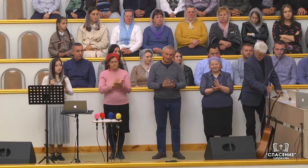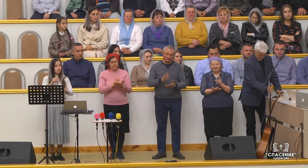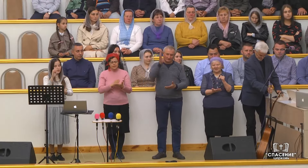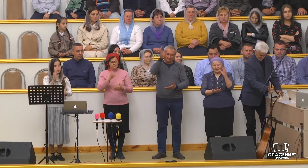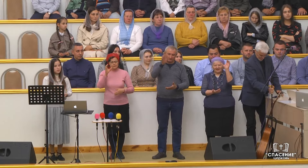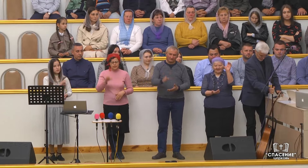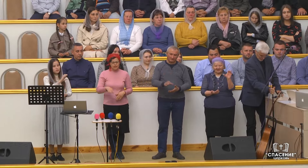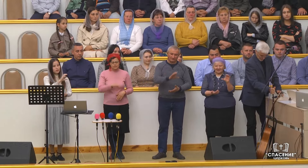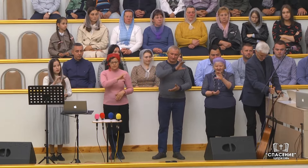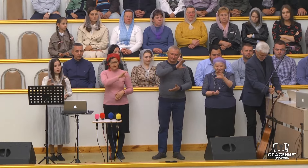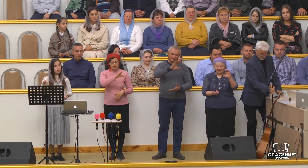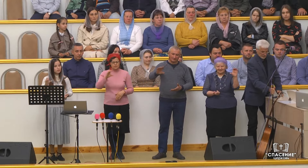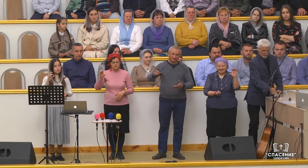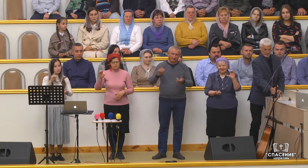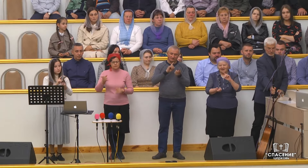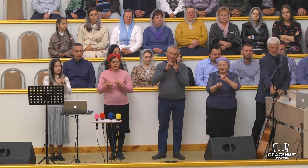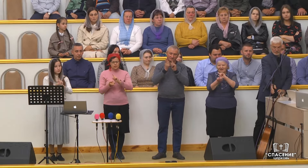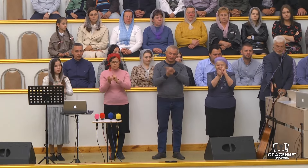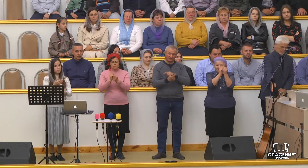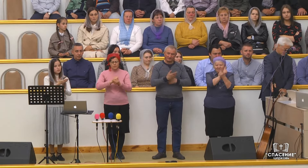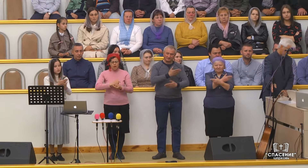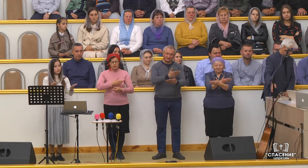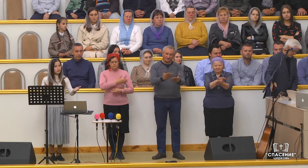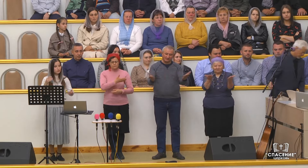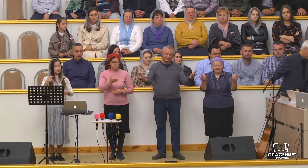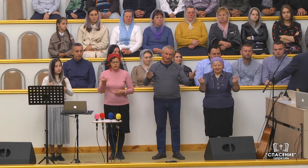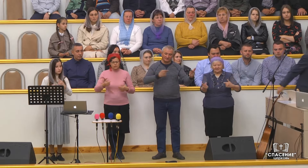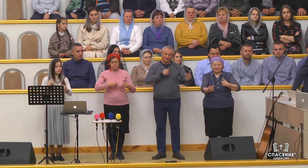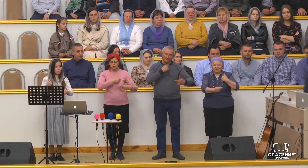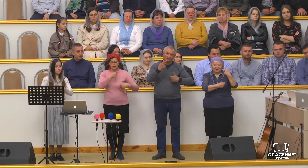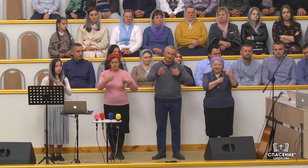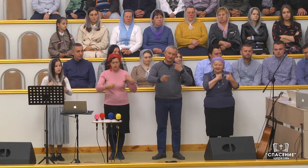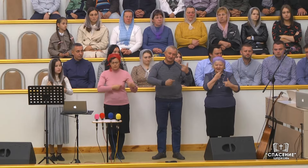кресте за нас